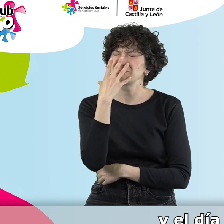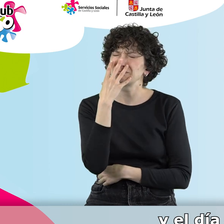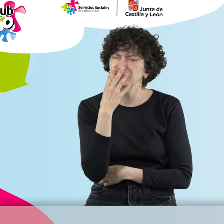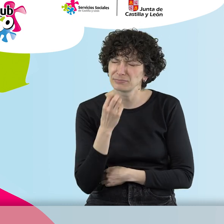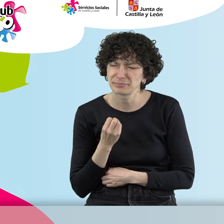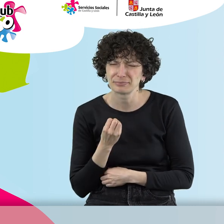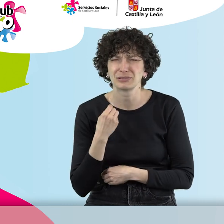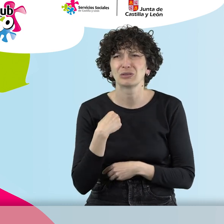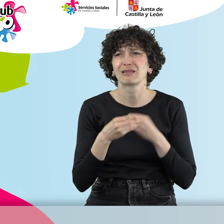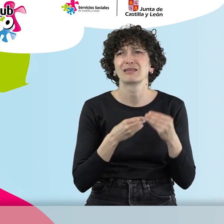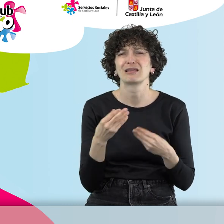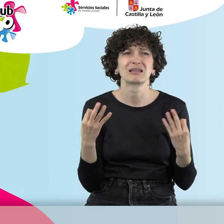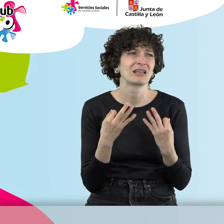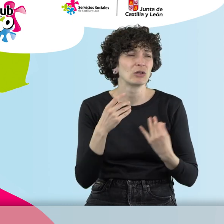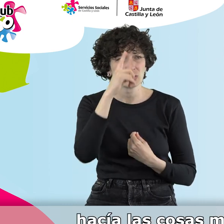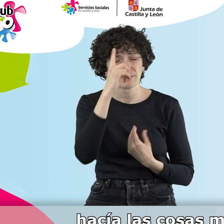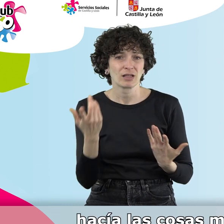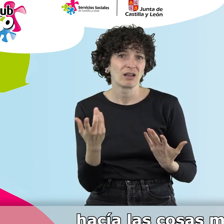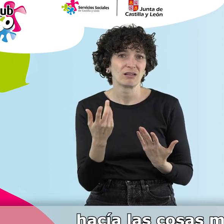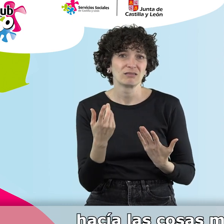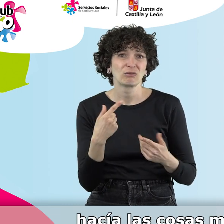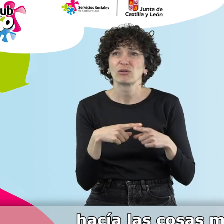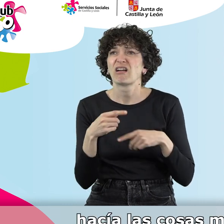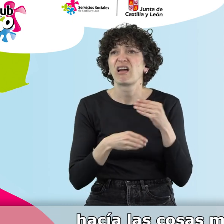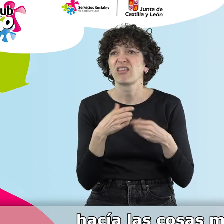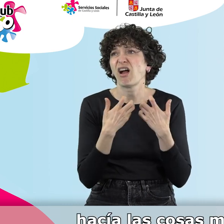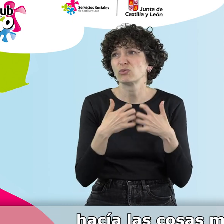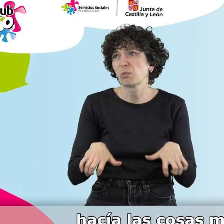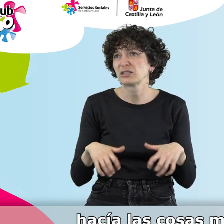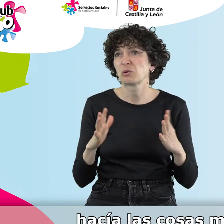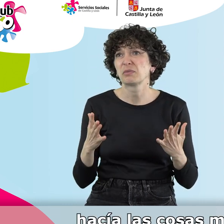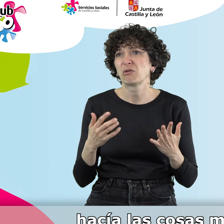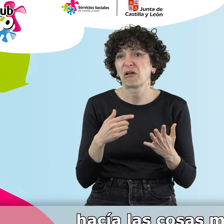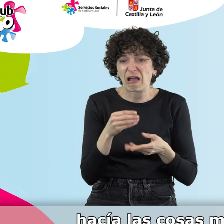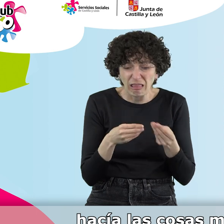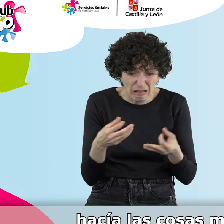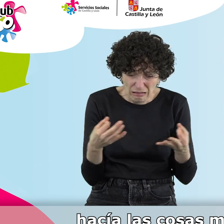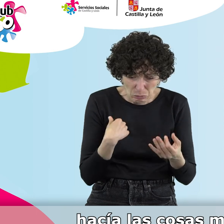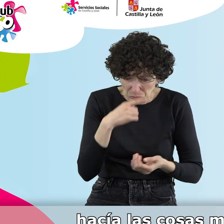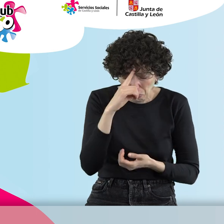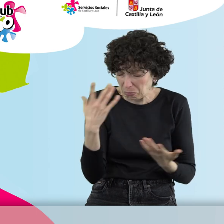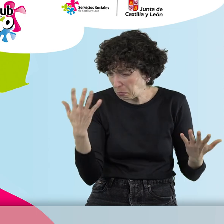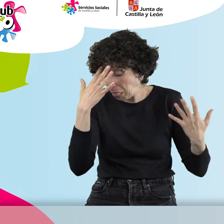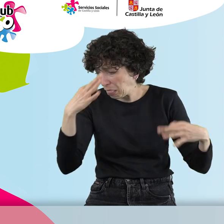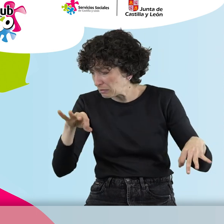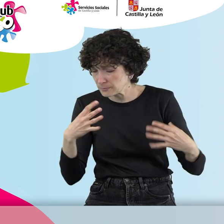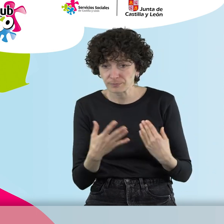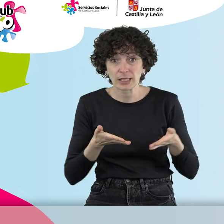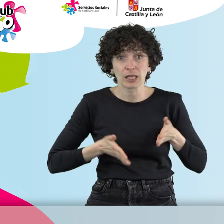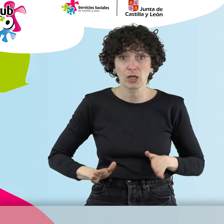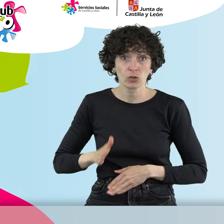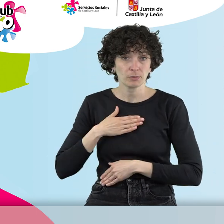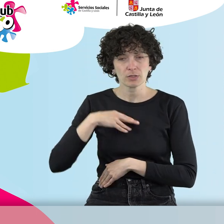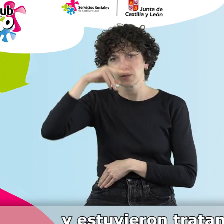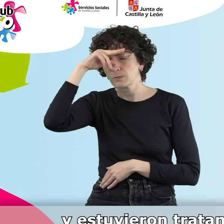triste, sin saber qué hacía. Hacía las cosas mecánicamente, pero sin saber qué era lo que hacía. Mis hijos se preocuparon